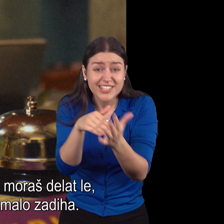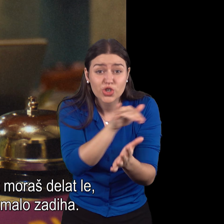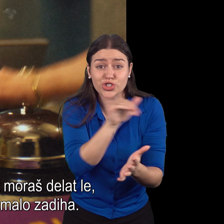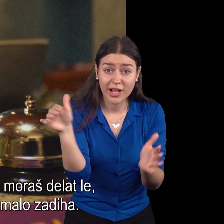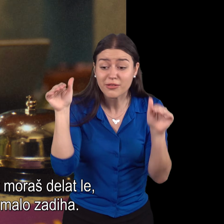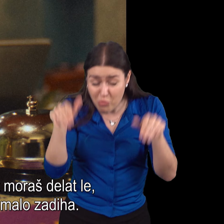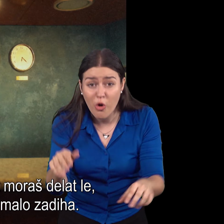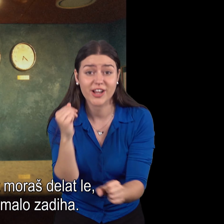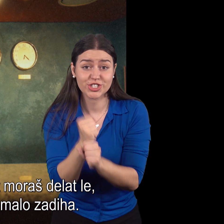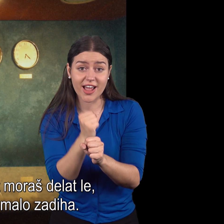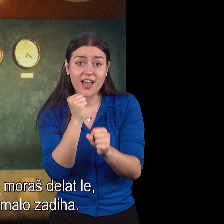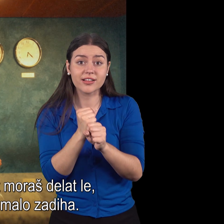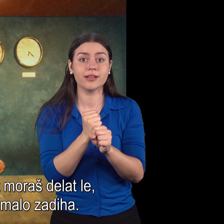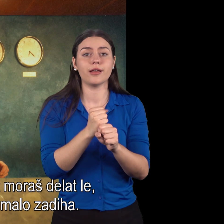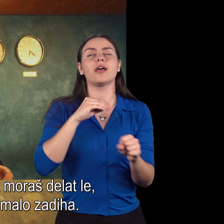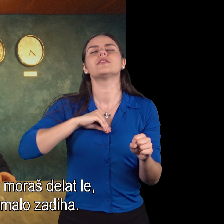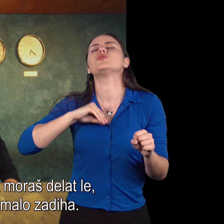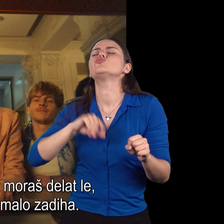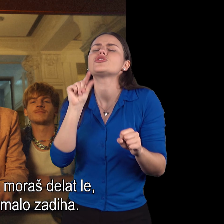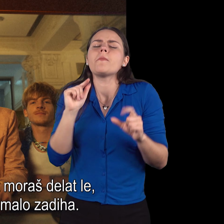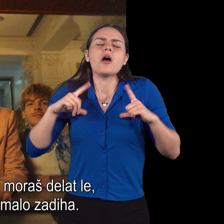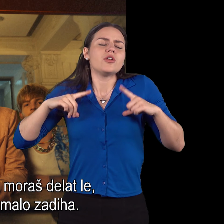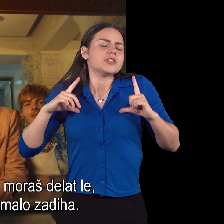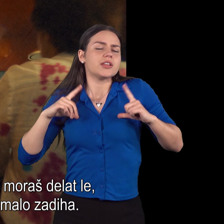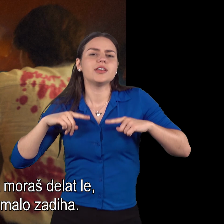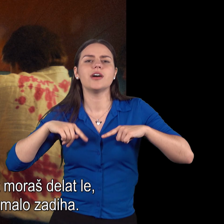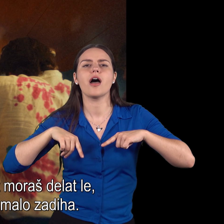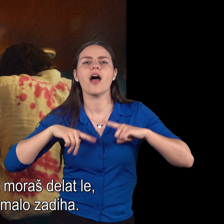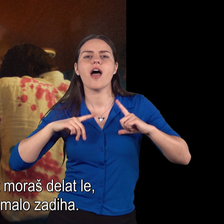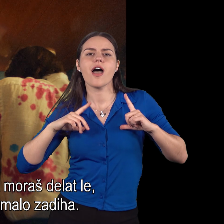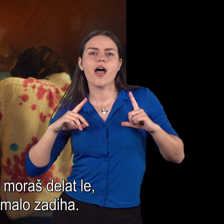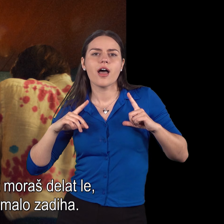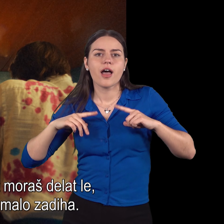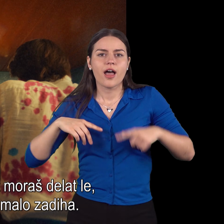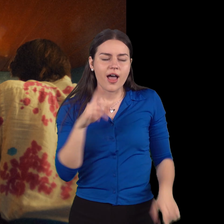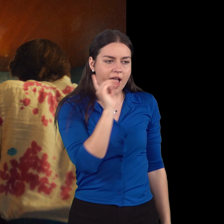810 tisoč let moraš delat tle, da duša malo zadiha.